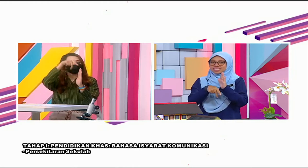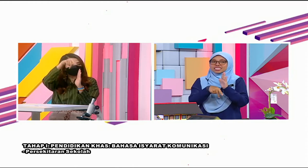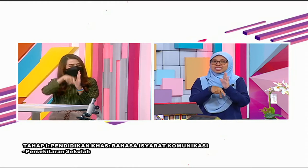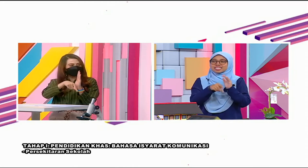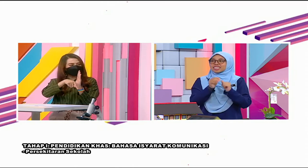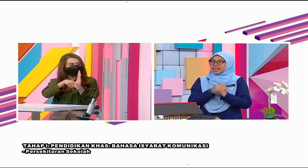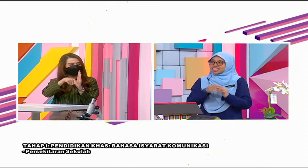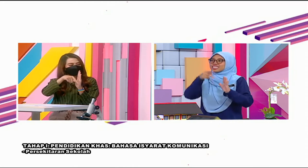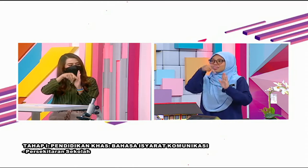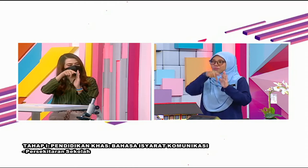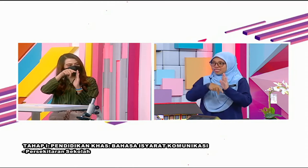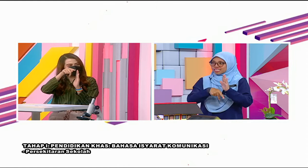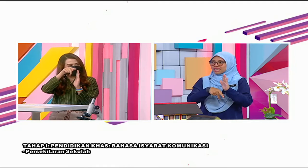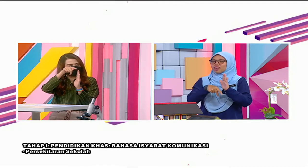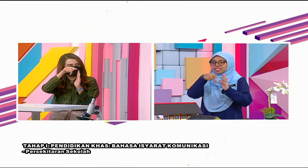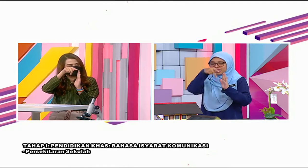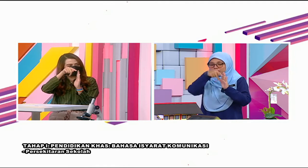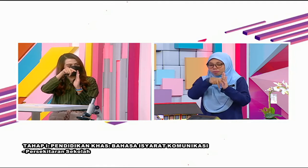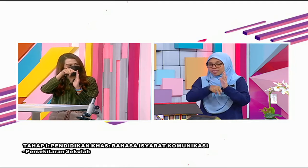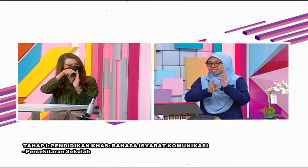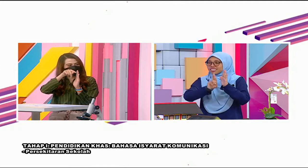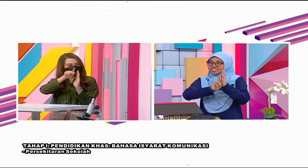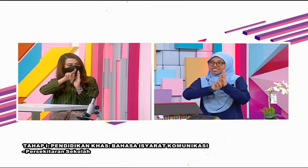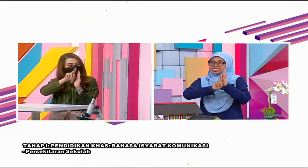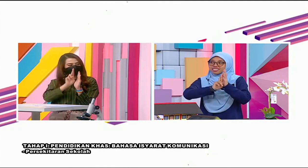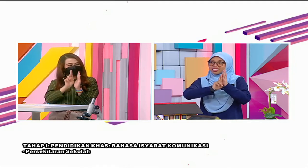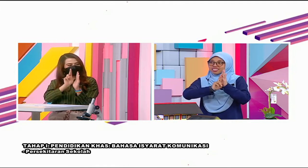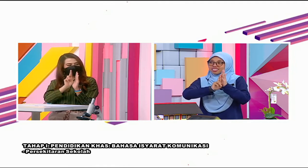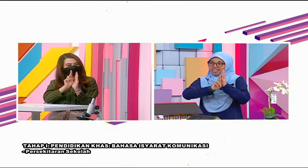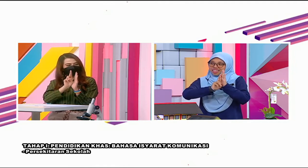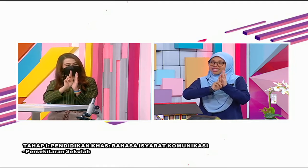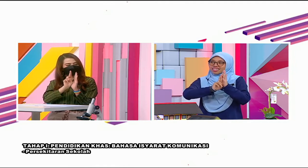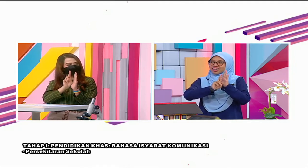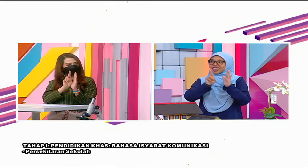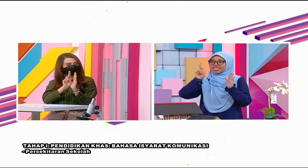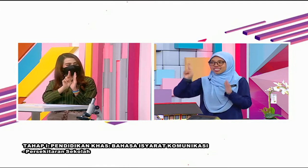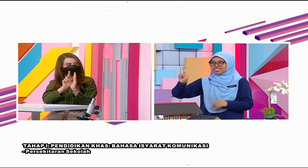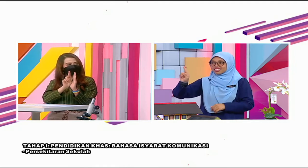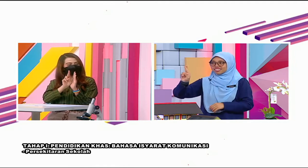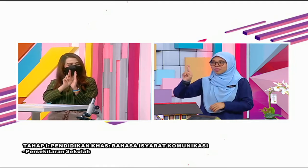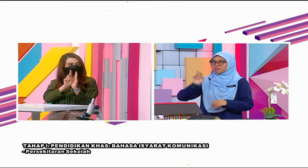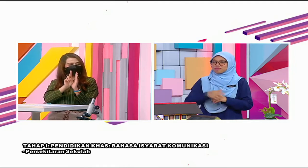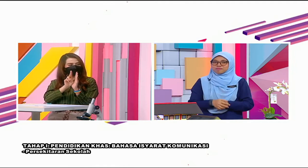ni per. Ya, ada R per. Kalau ada R per. Oh, ni R. R. Okey. R.